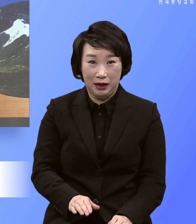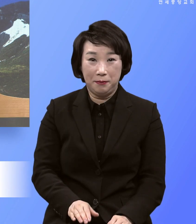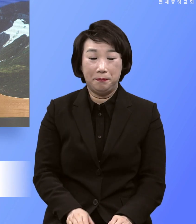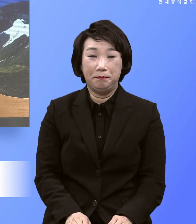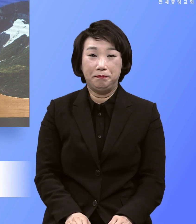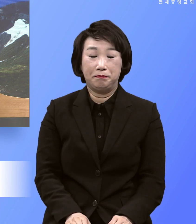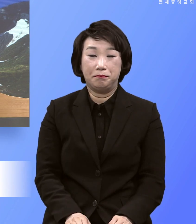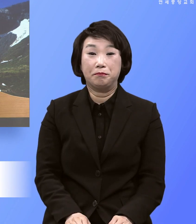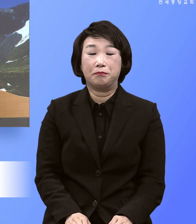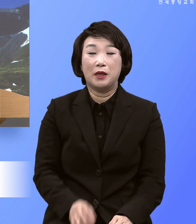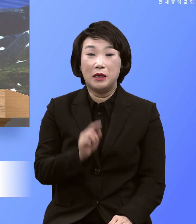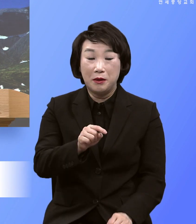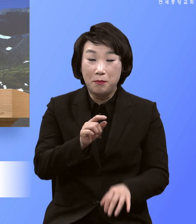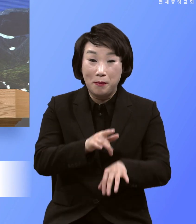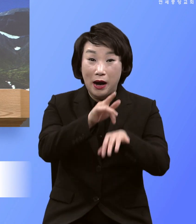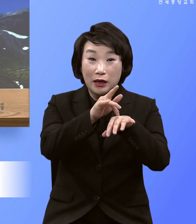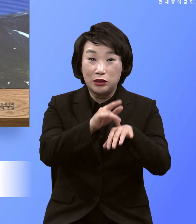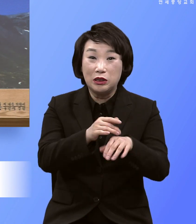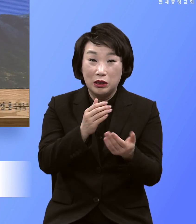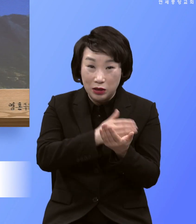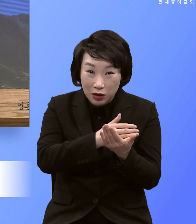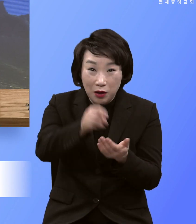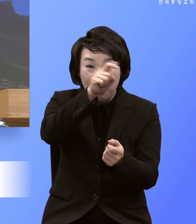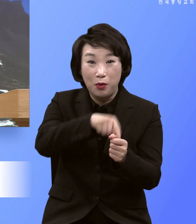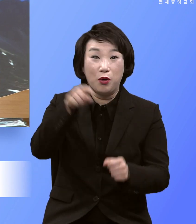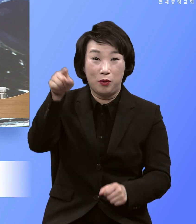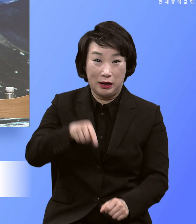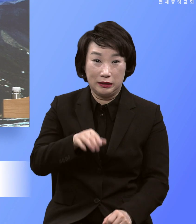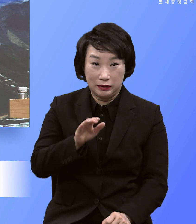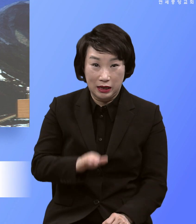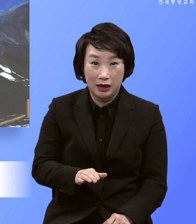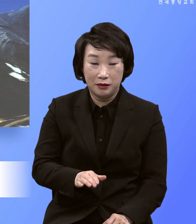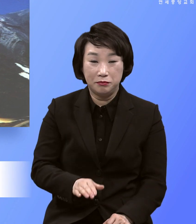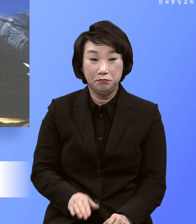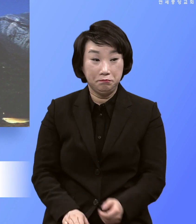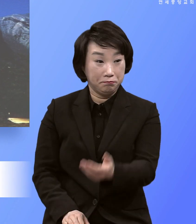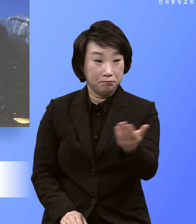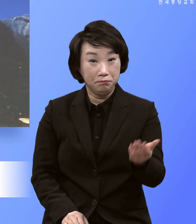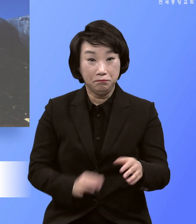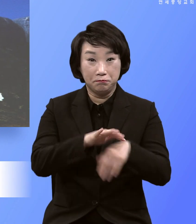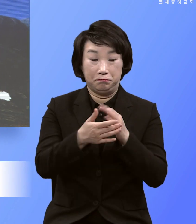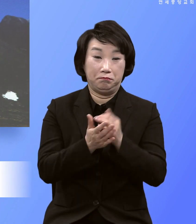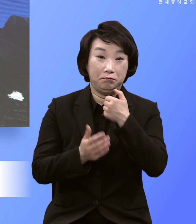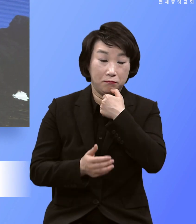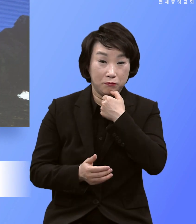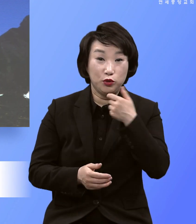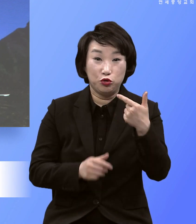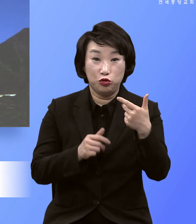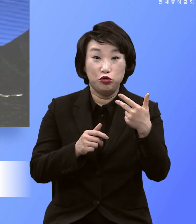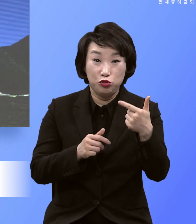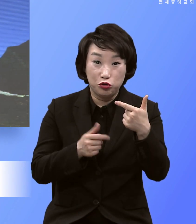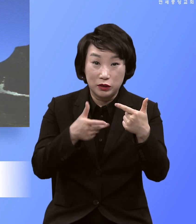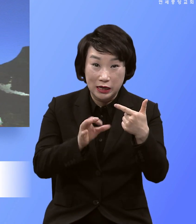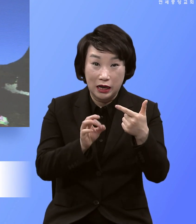하시며 마귀를 없이 하시며 자 로마서 6장에